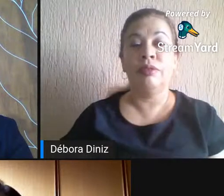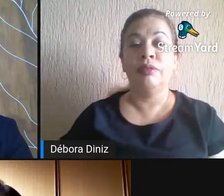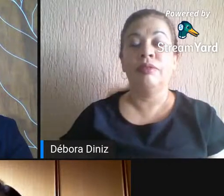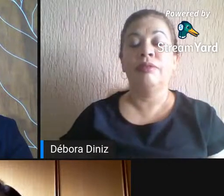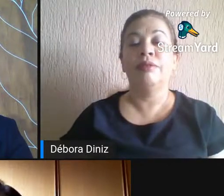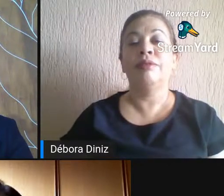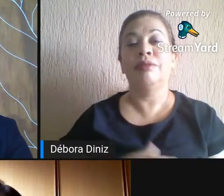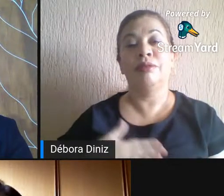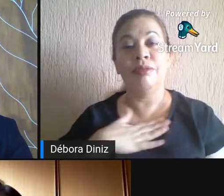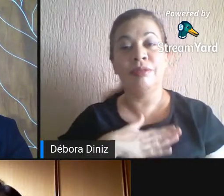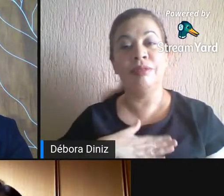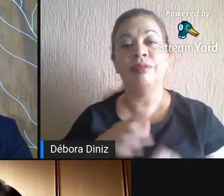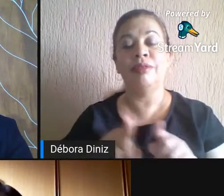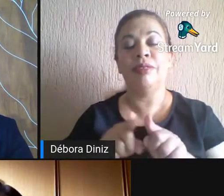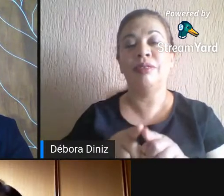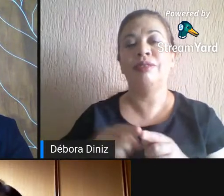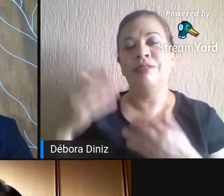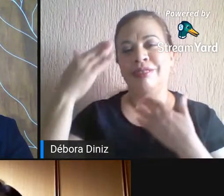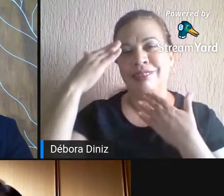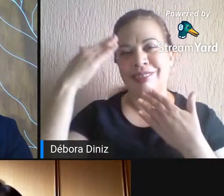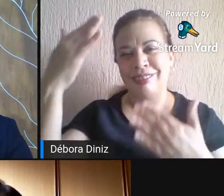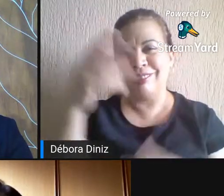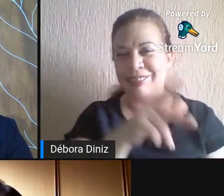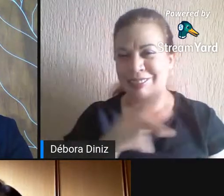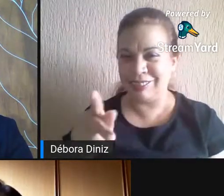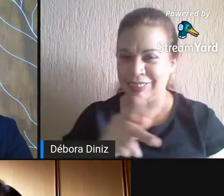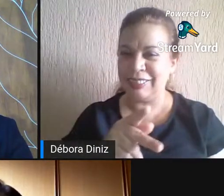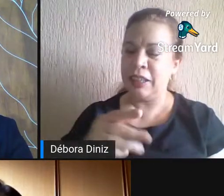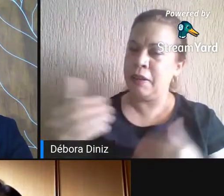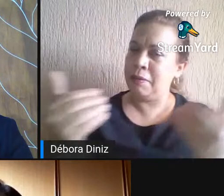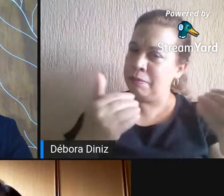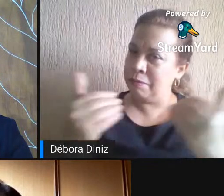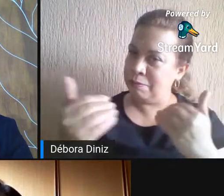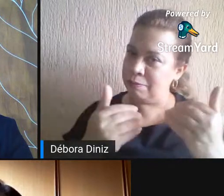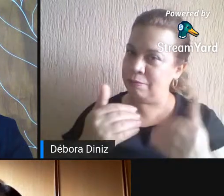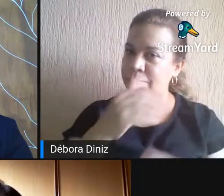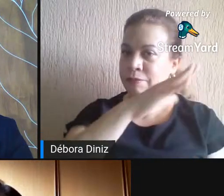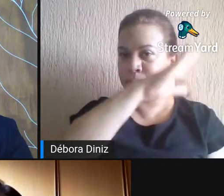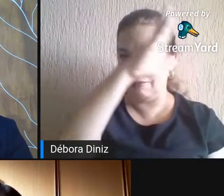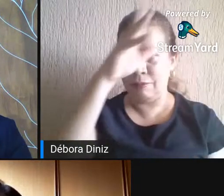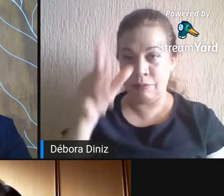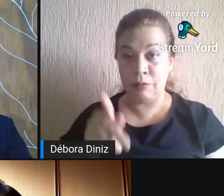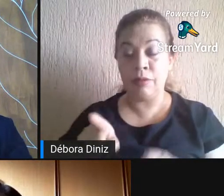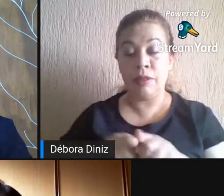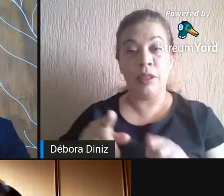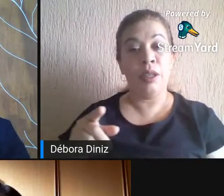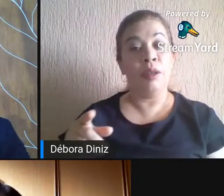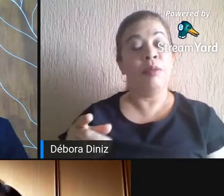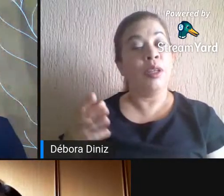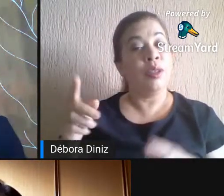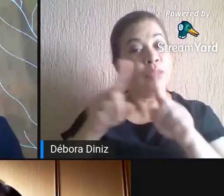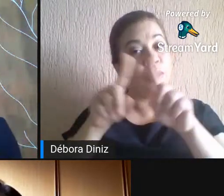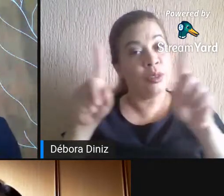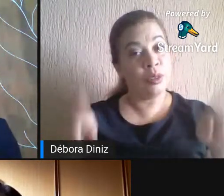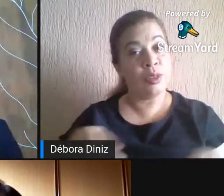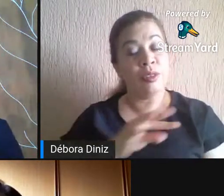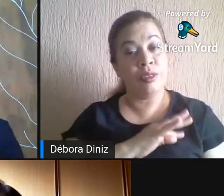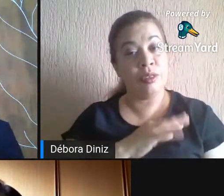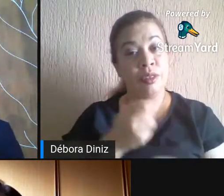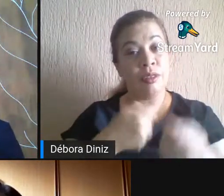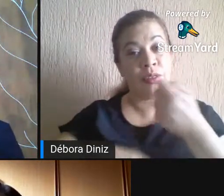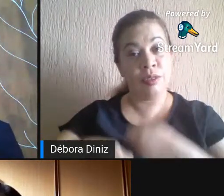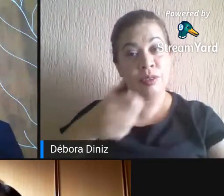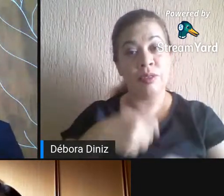Gostaria de agradecer os docentes que fazem o PROFEPT, os técnicos administrativos, os gestores que se unem para fazer